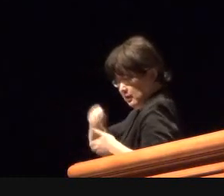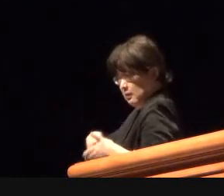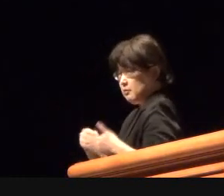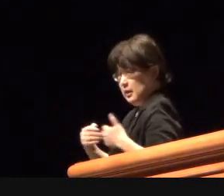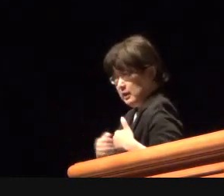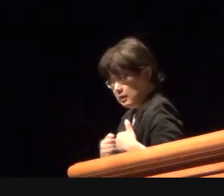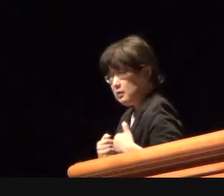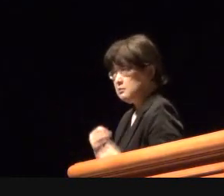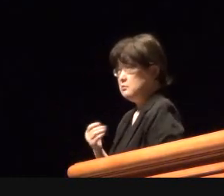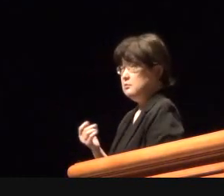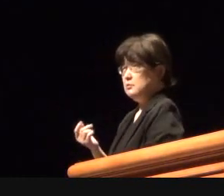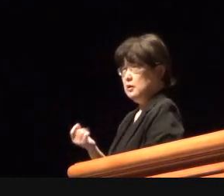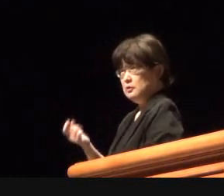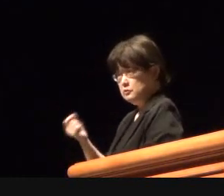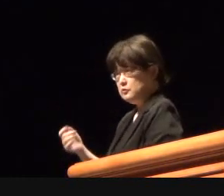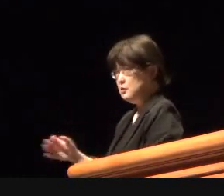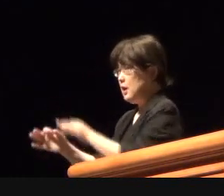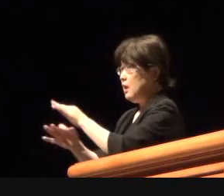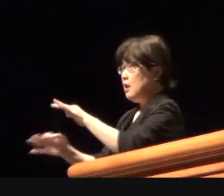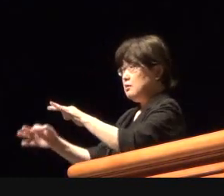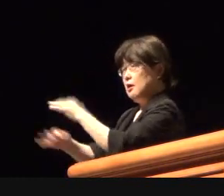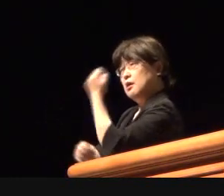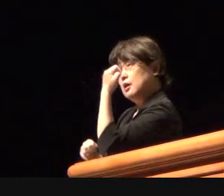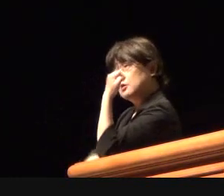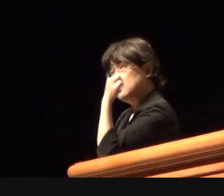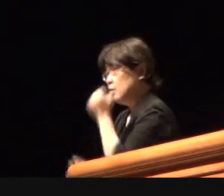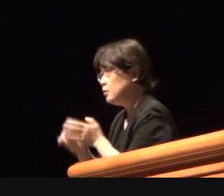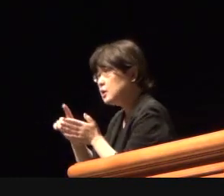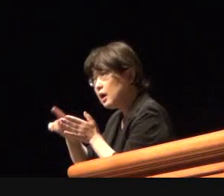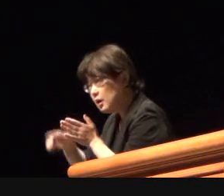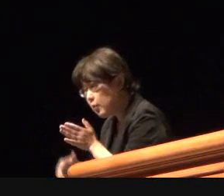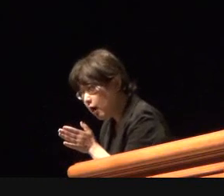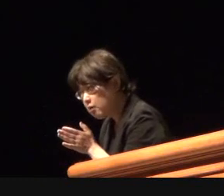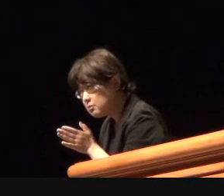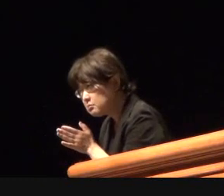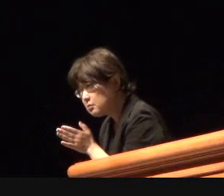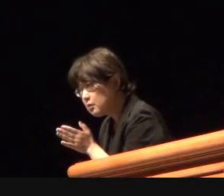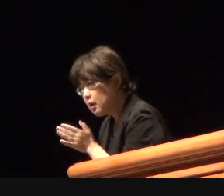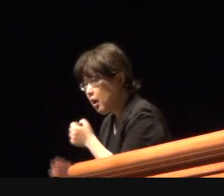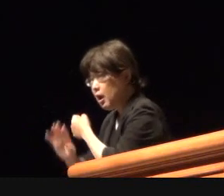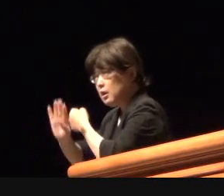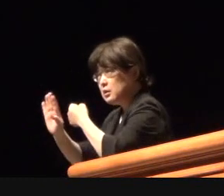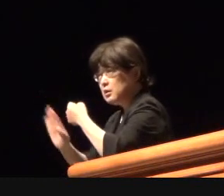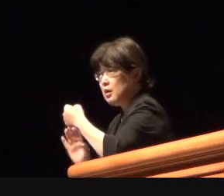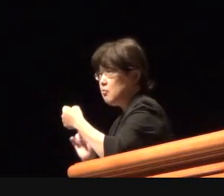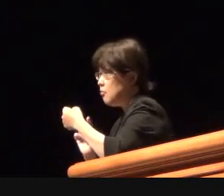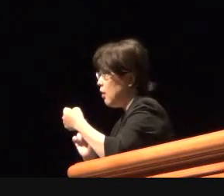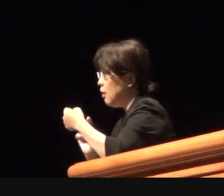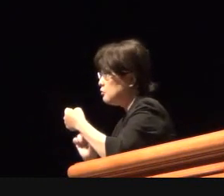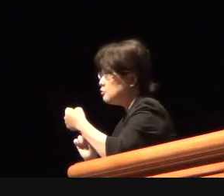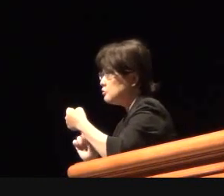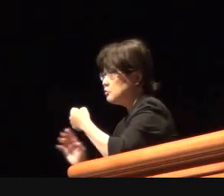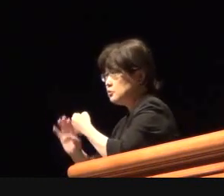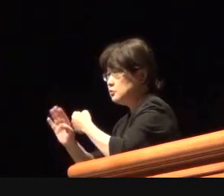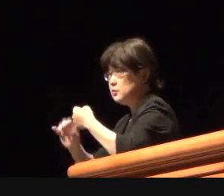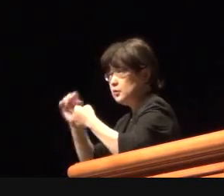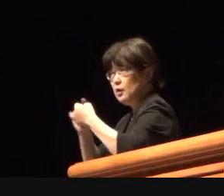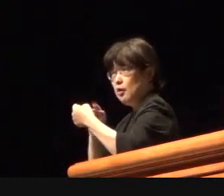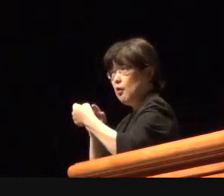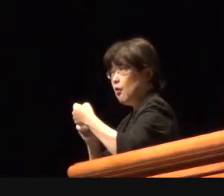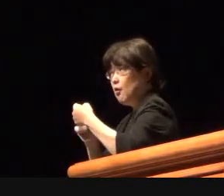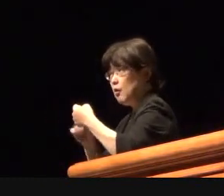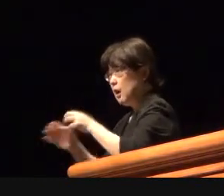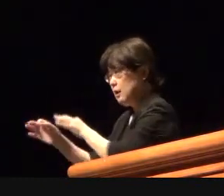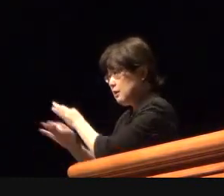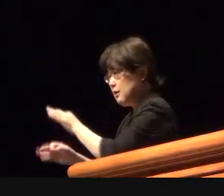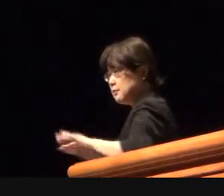。経済が基本というならば原発そのものが経済を脅かす